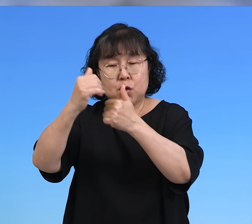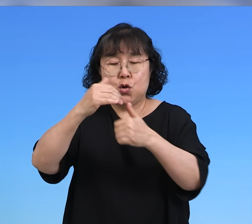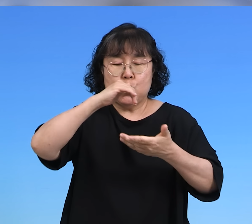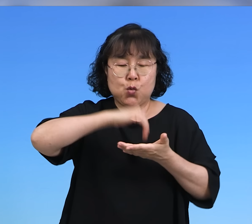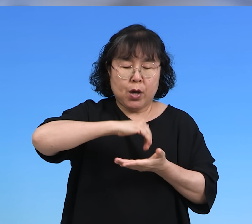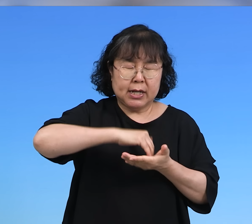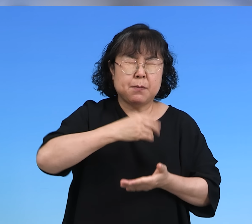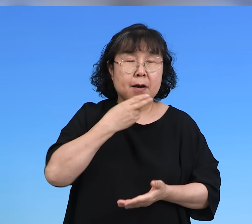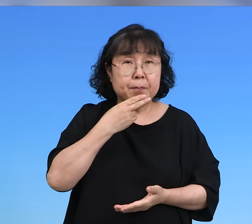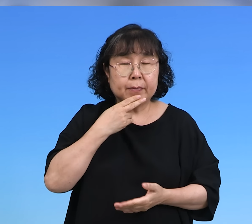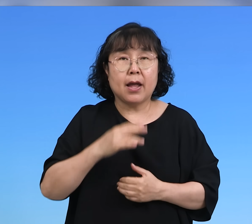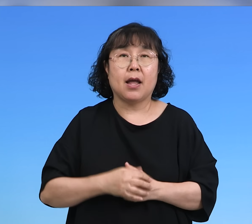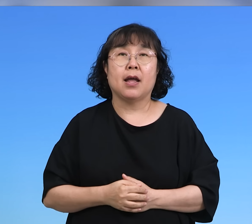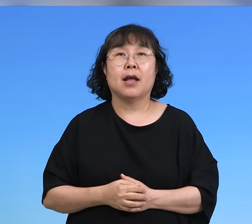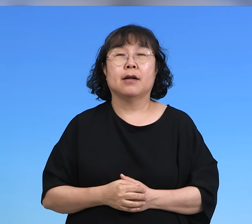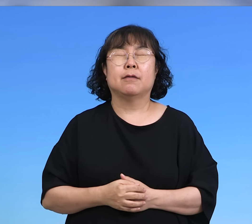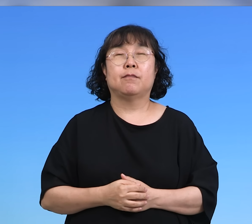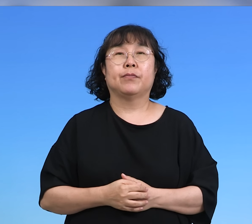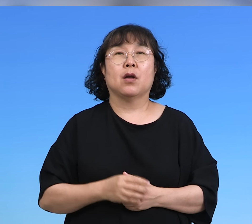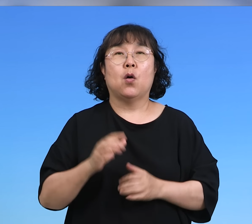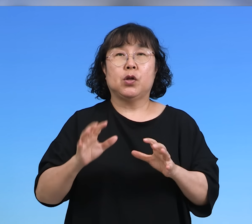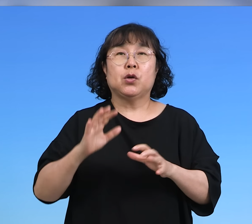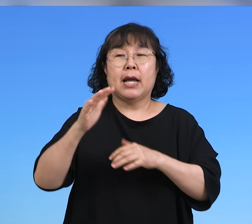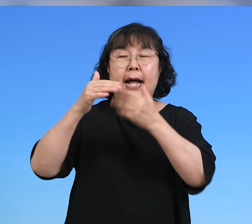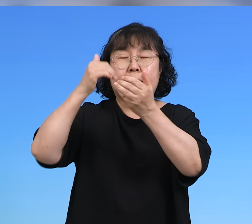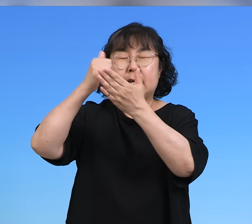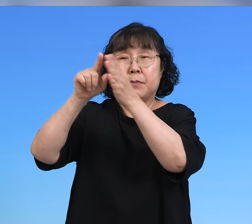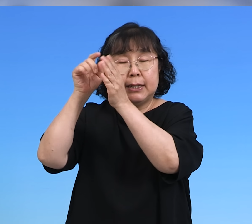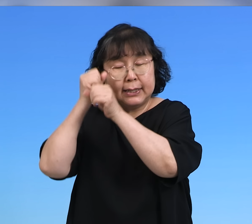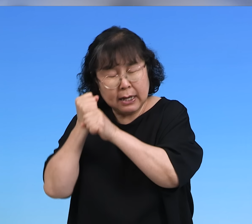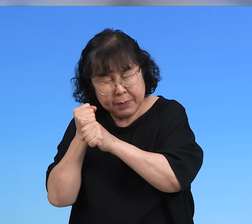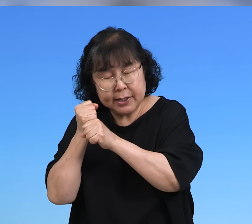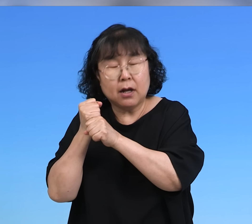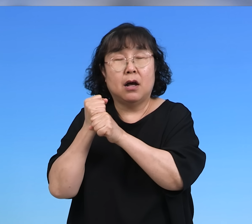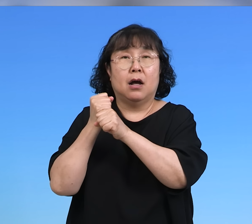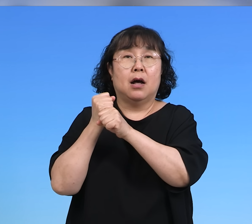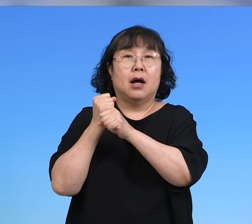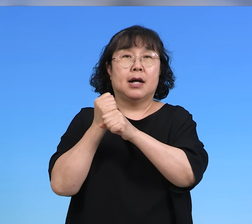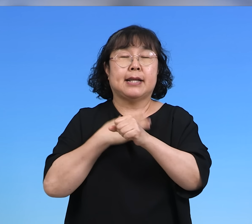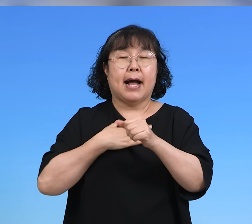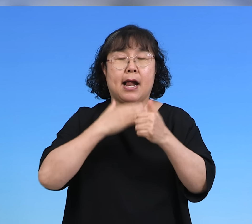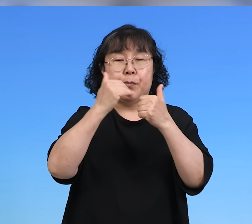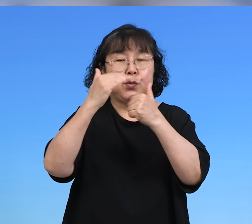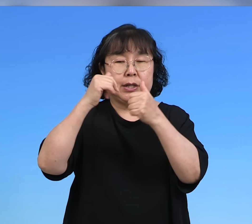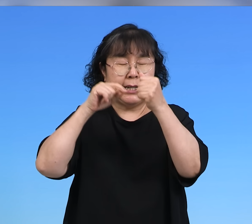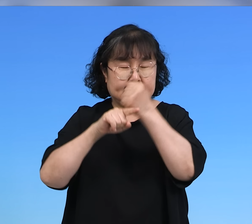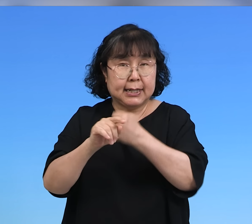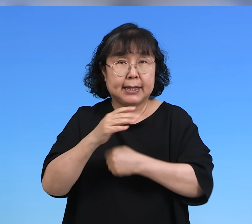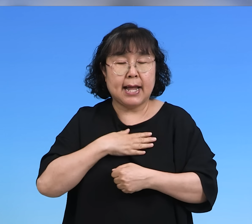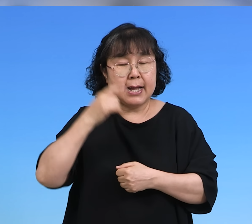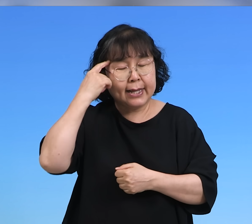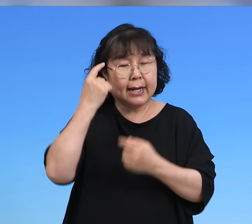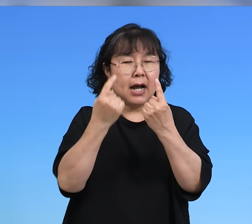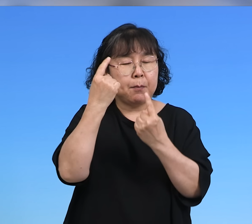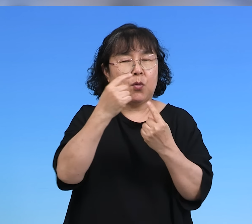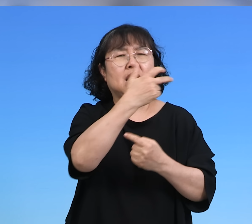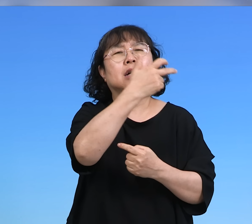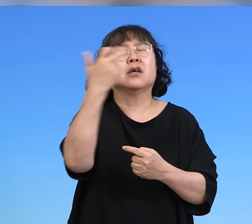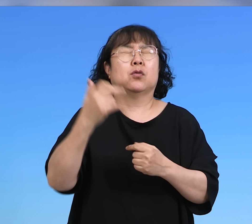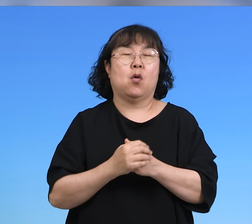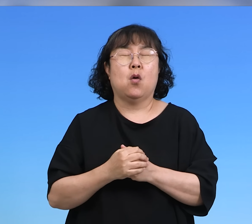부르심에는 후회하심이 없네. 오늘도 우리가 이 하나님을 의지하면서 가사를 생각하시면서 날 부르신 뜻 내